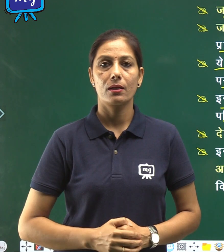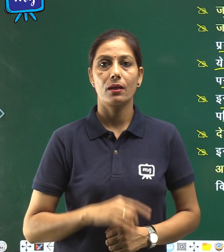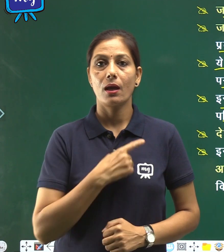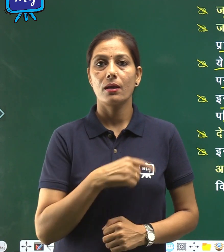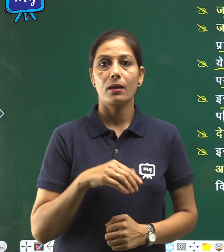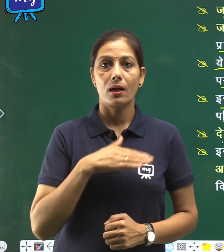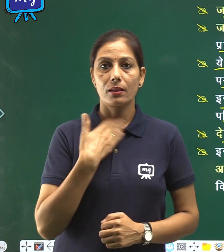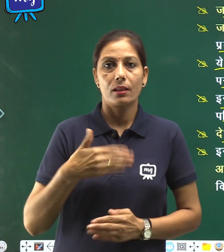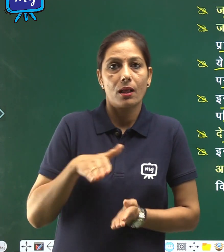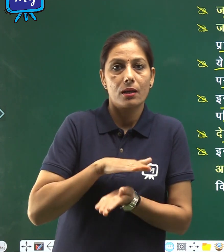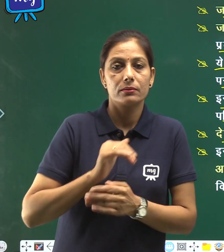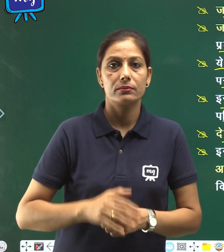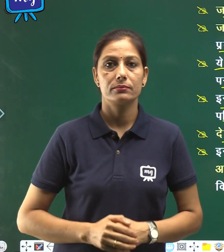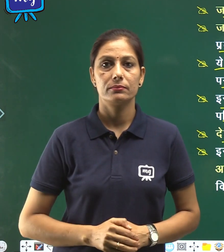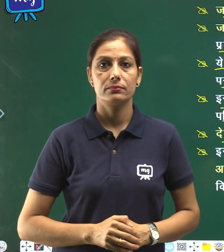इनका देहांत